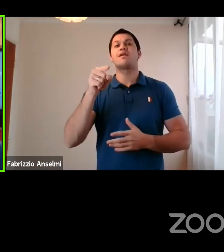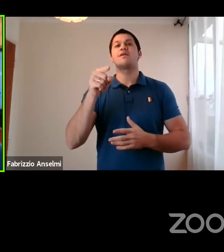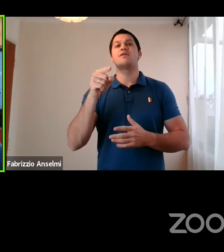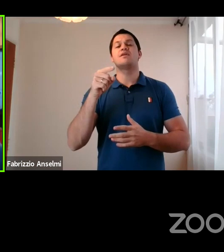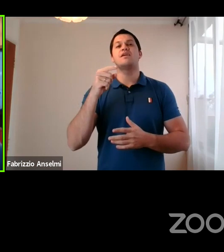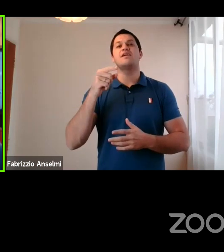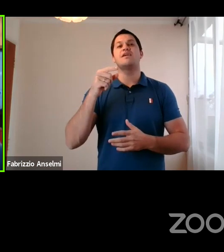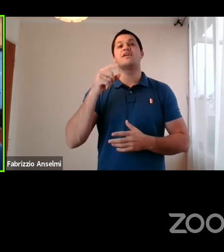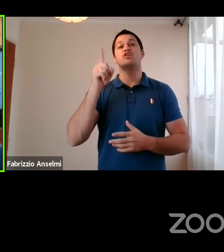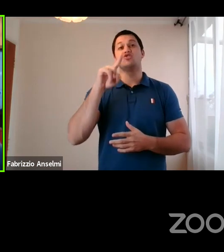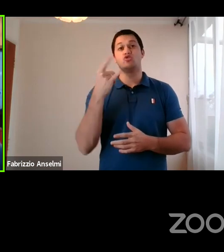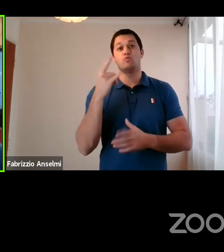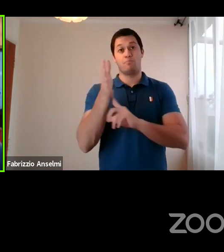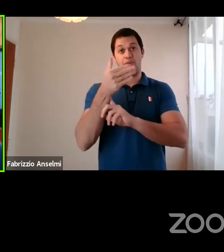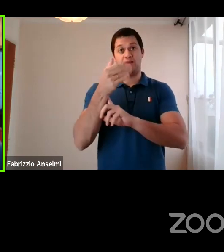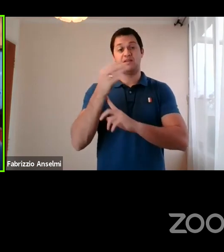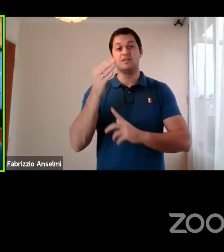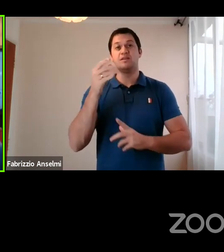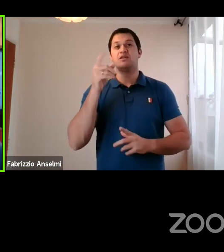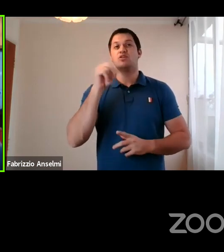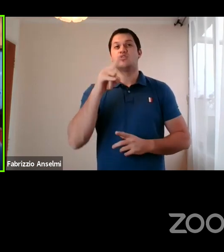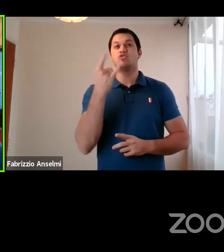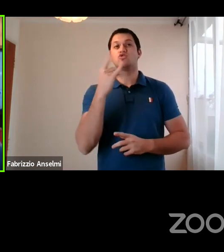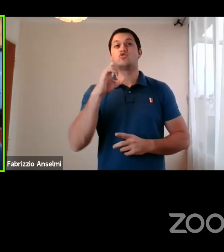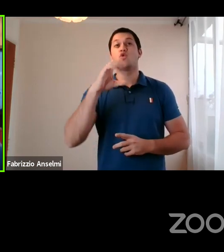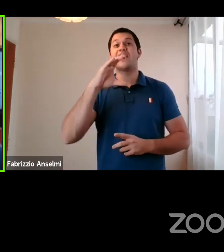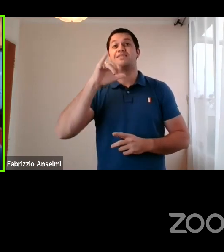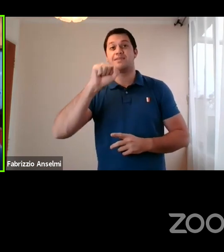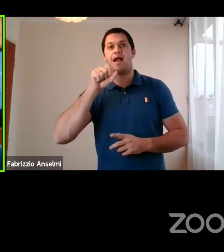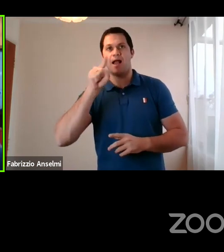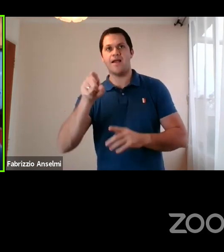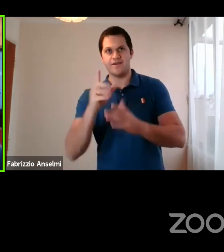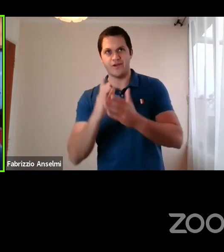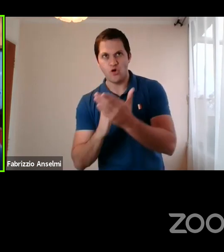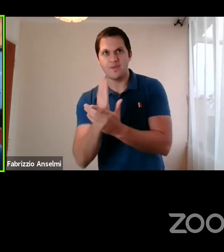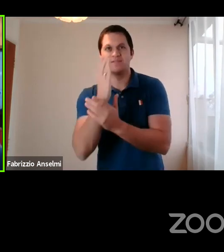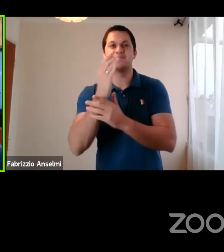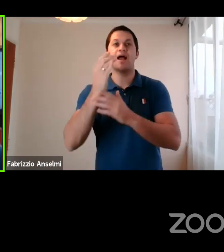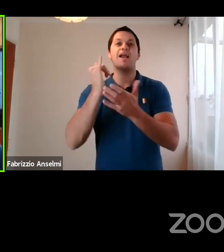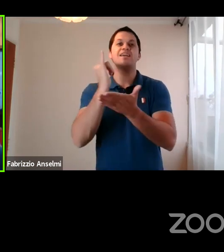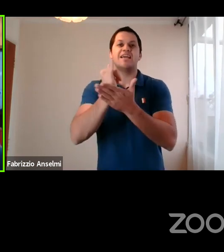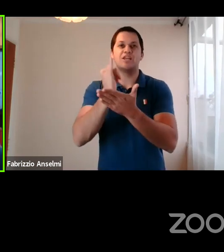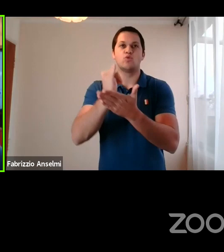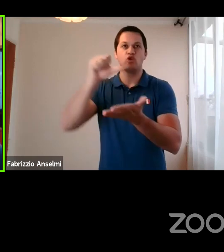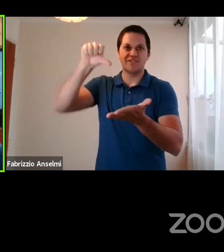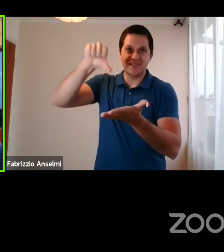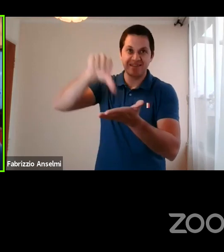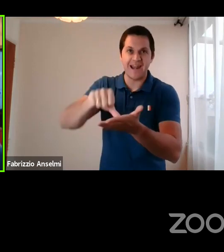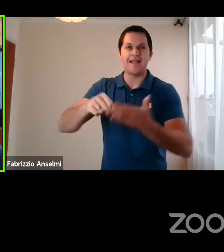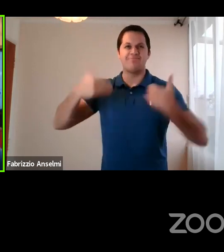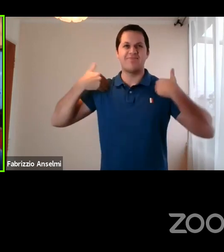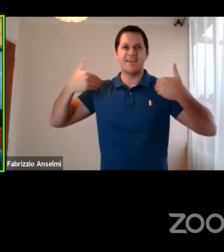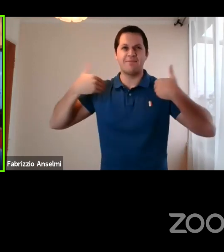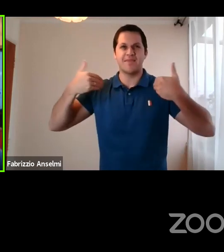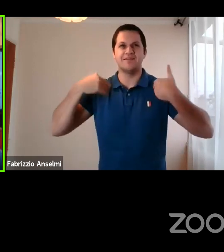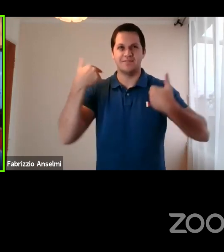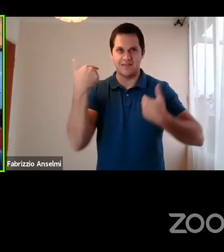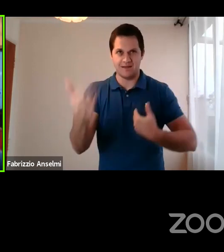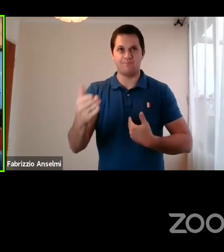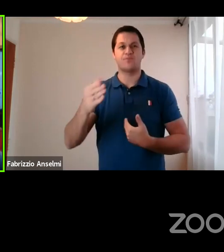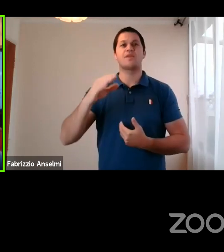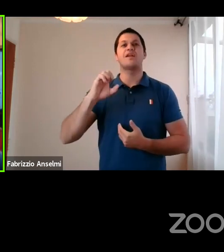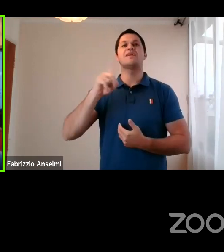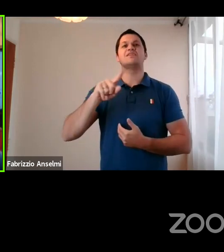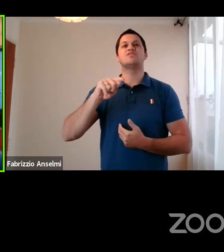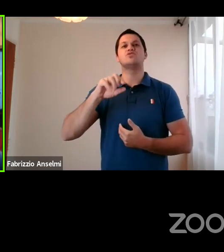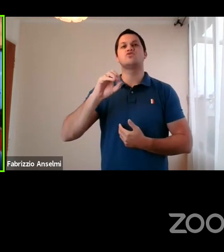1813 creó el Instituto Central de Gimnasia de Estocolmo. Esa, colegas, estudiantes, gente